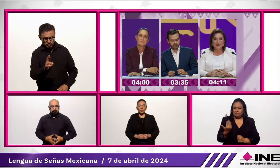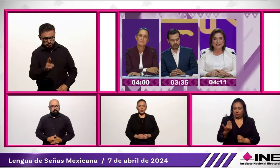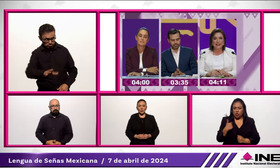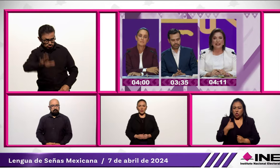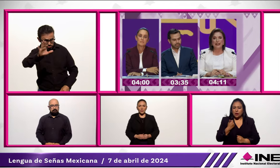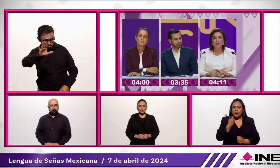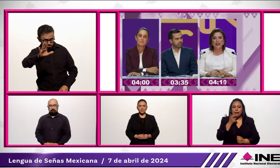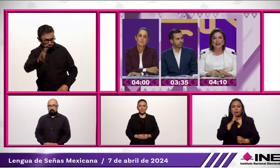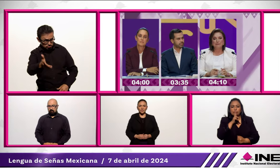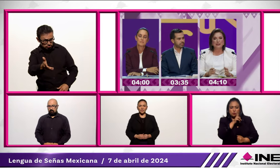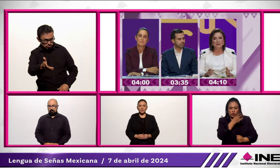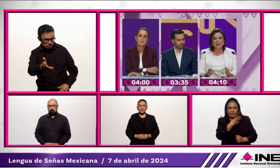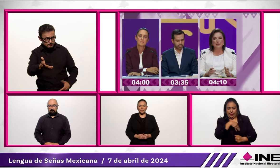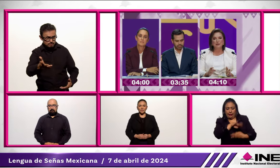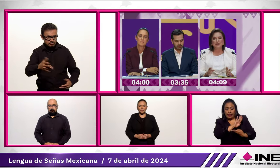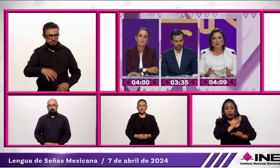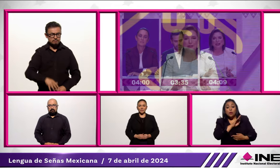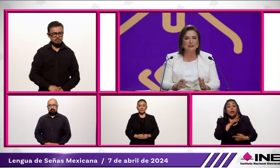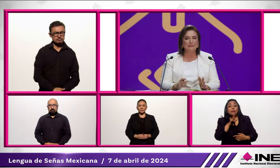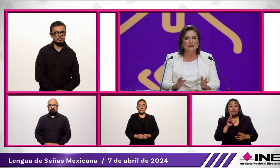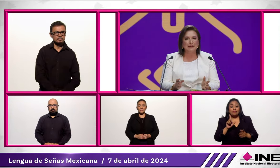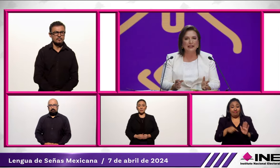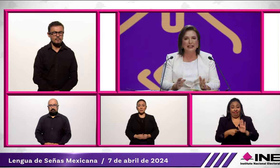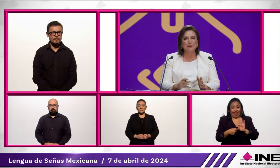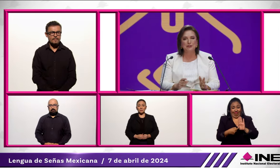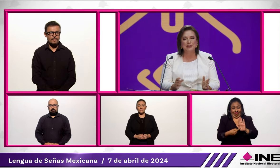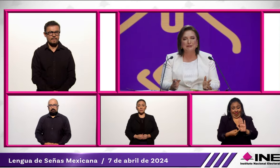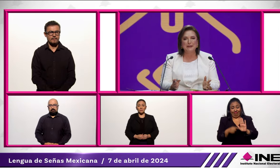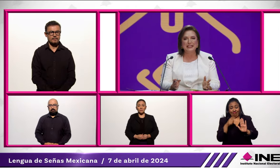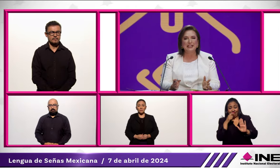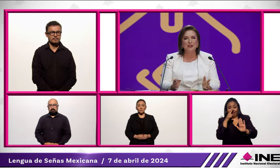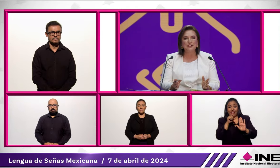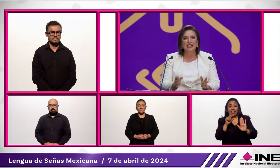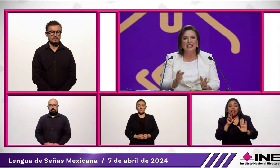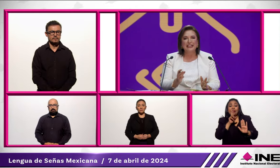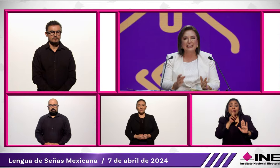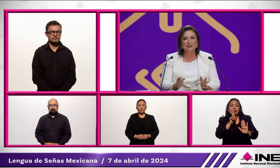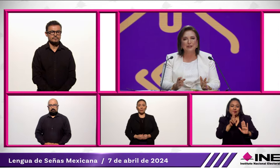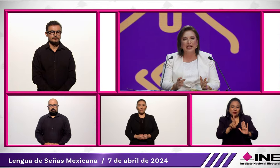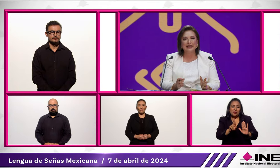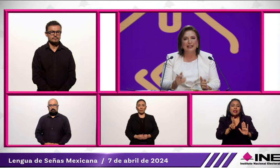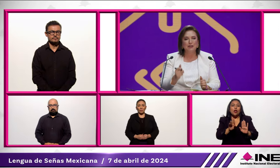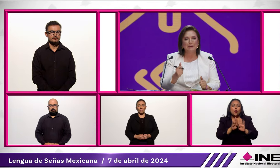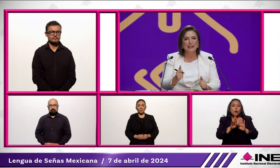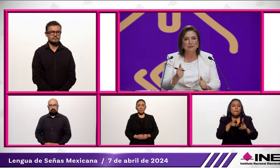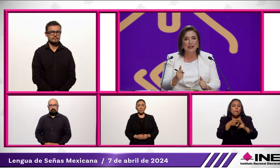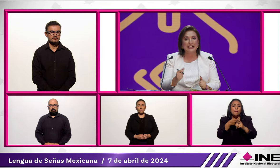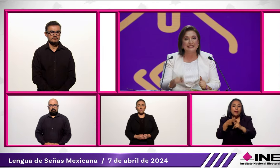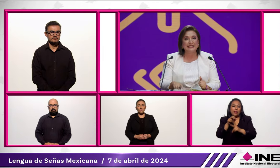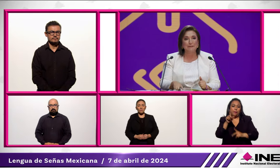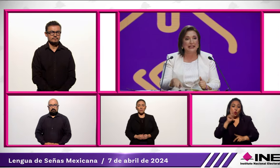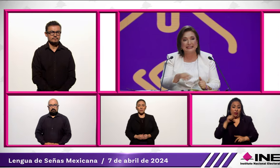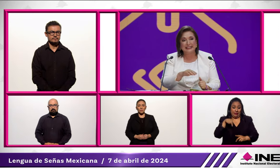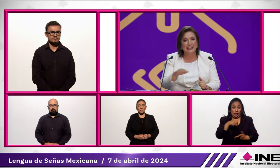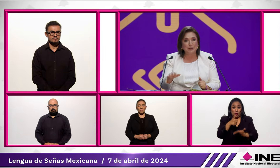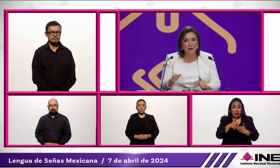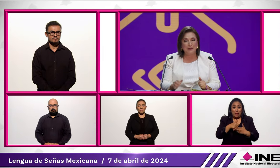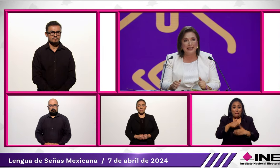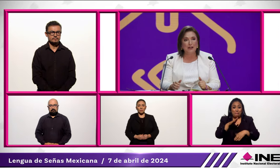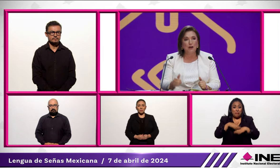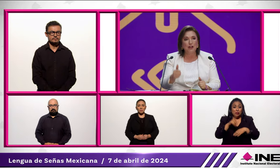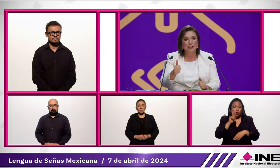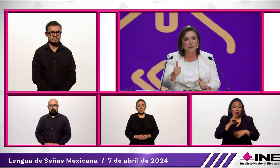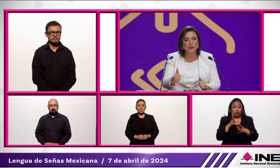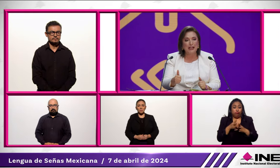quería contestarle a Claudia, presumiendo sus resultados en tema de reducción de feminicidios. Es la ciudad donde más mujeres desaparecen de